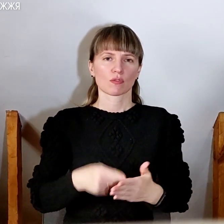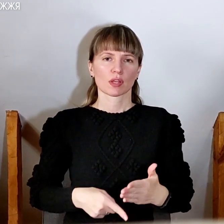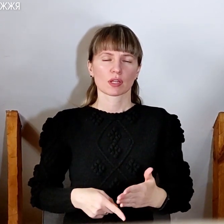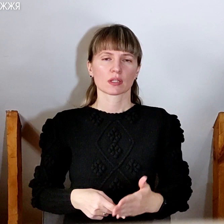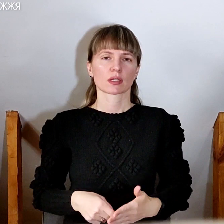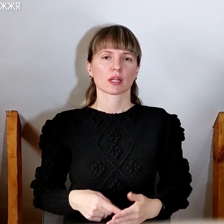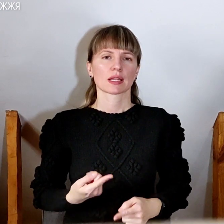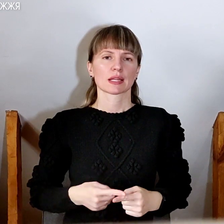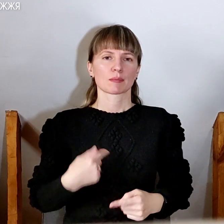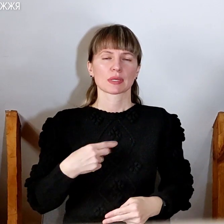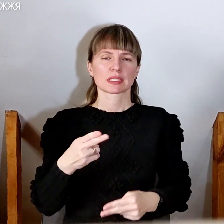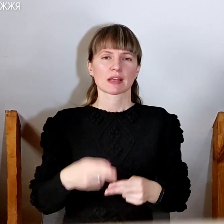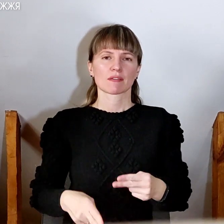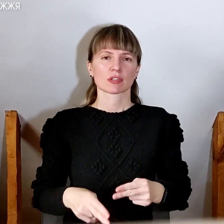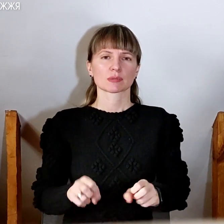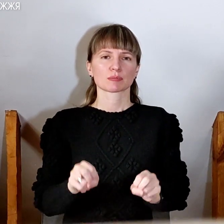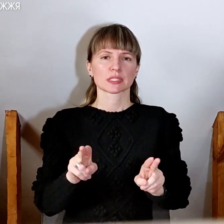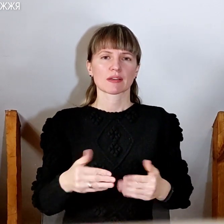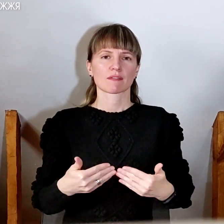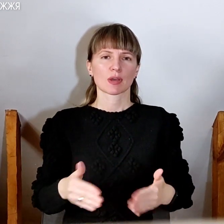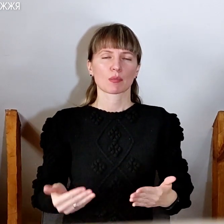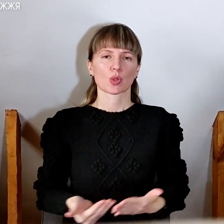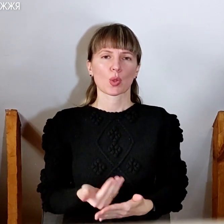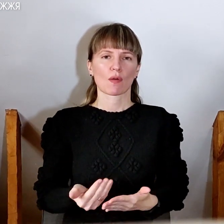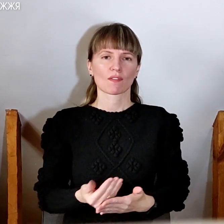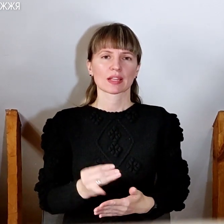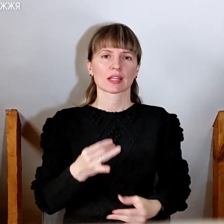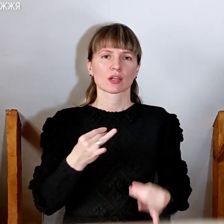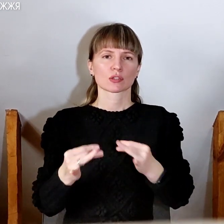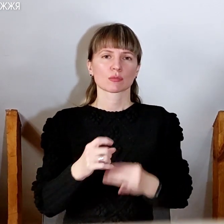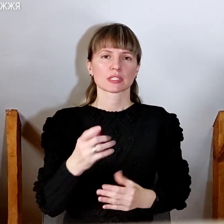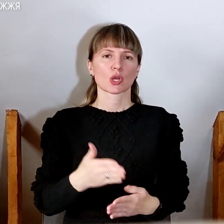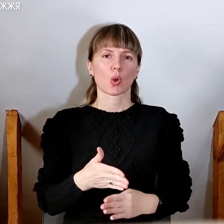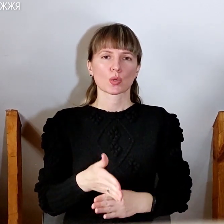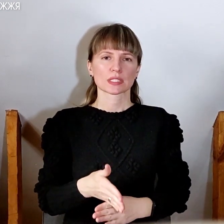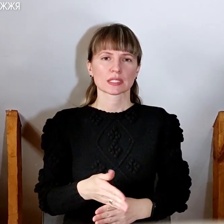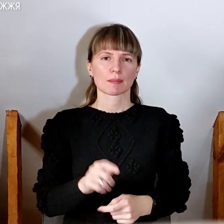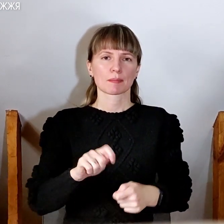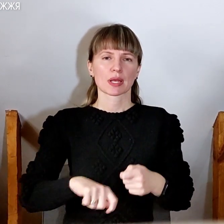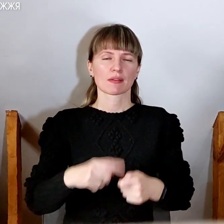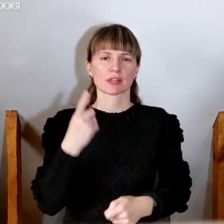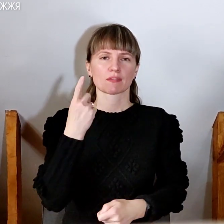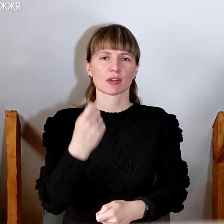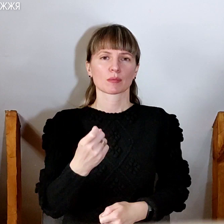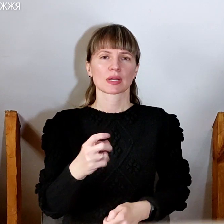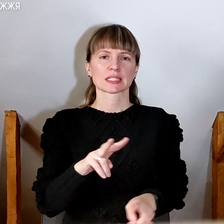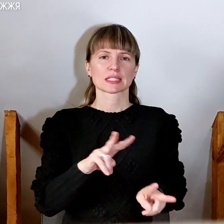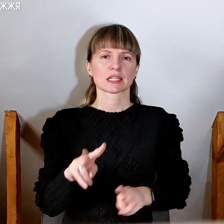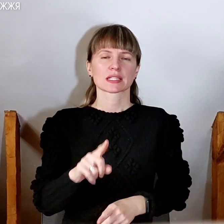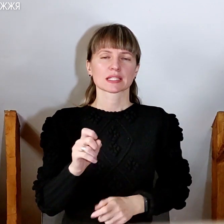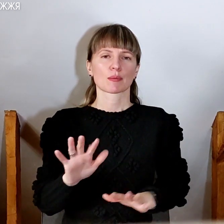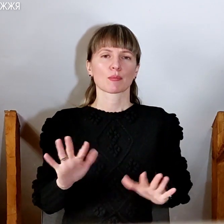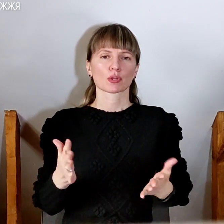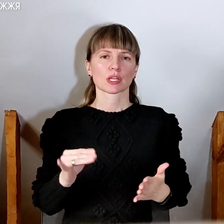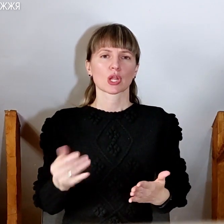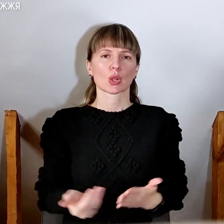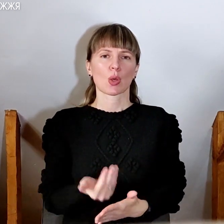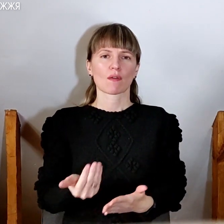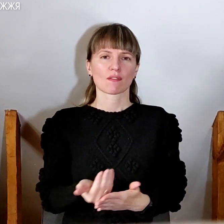На цьому ми завершимо спеціальний випуск новин та розмову з гостем. Перевіряйте інформацію, стежте за подіями та новинами безпосередньо